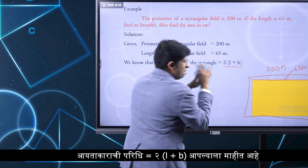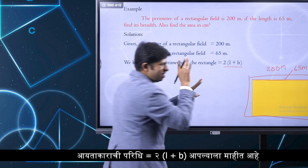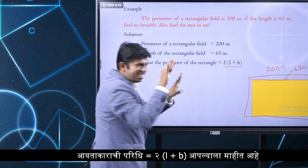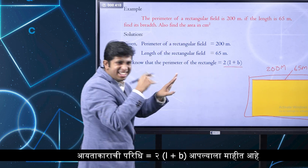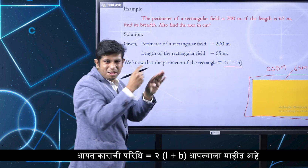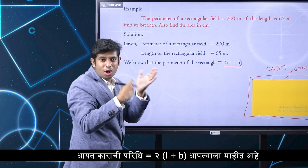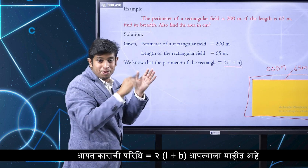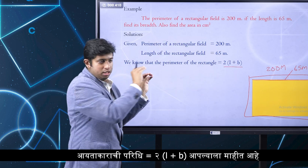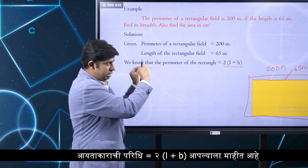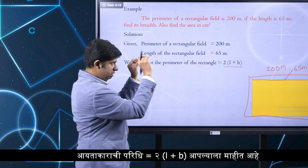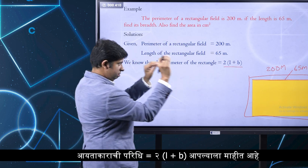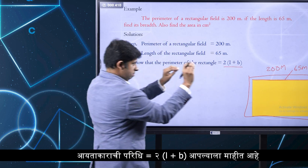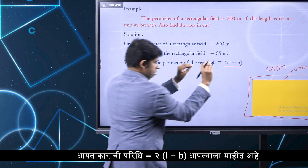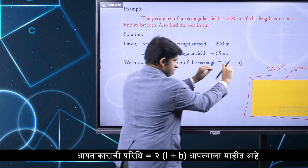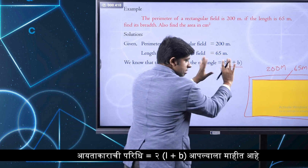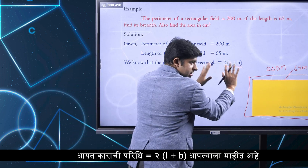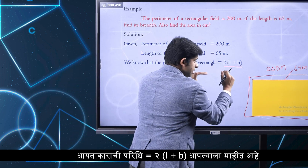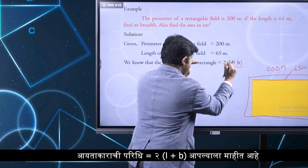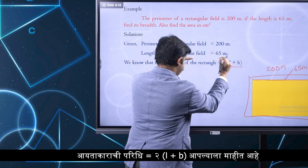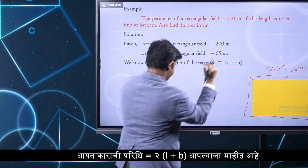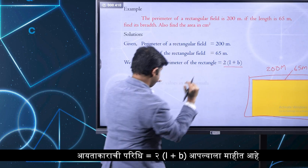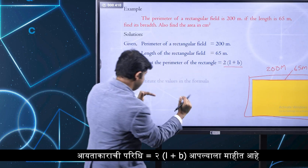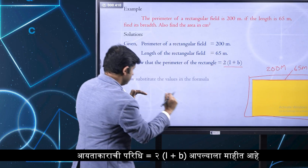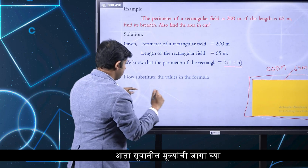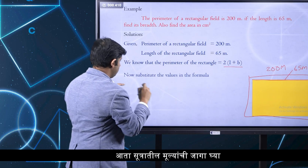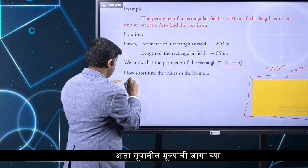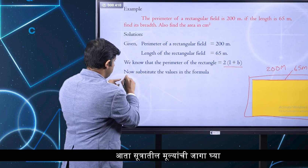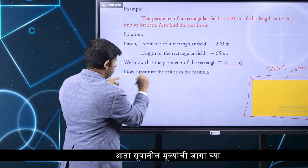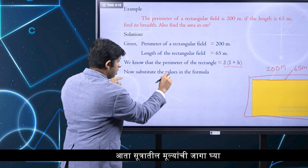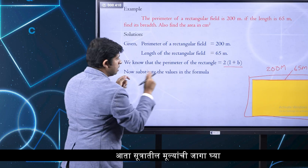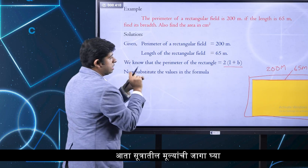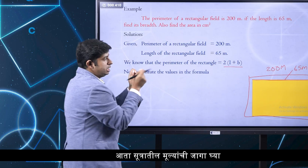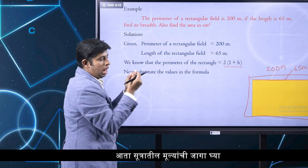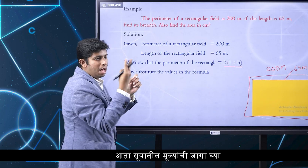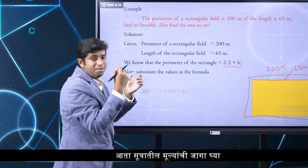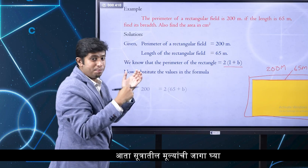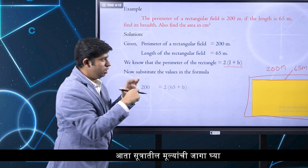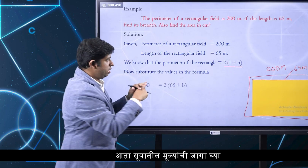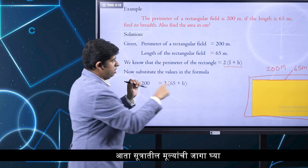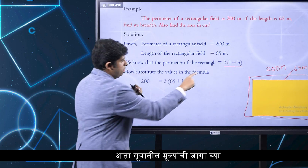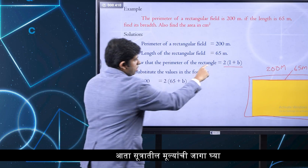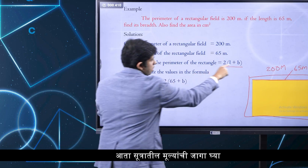इक्वल टू 2 इंटू ब्रॅकेट L प्लस B आपल्याला माहित आहे. आता सूत्रातील मूल्यांची जागा घ्या.